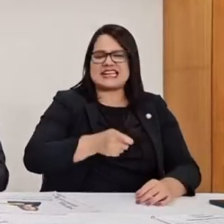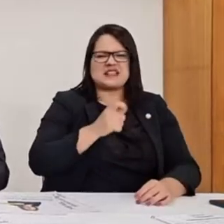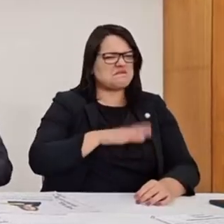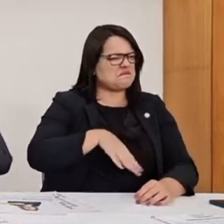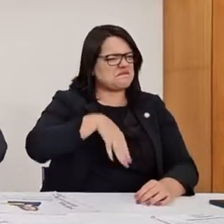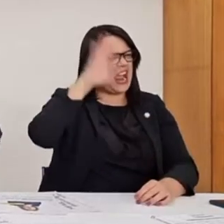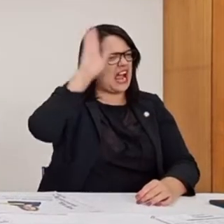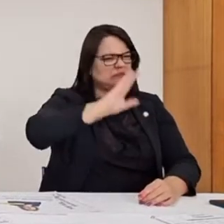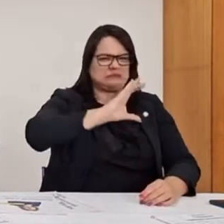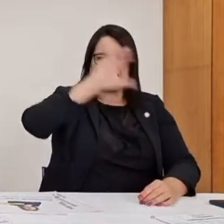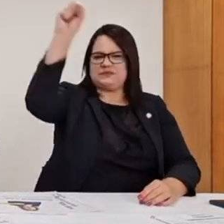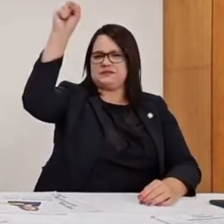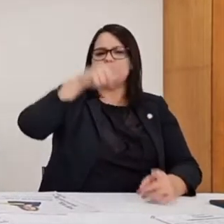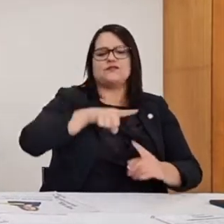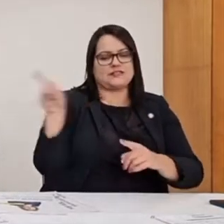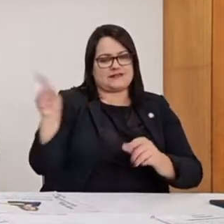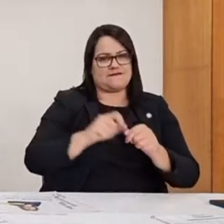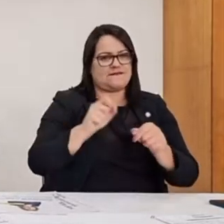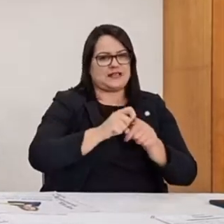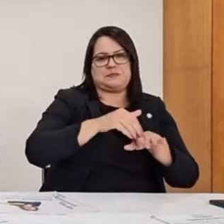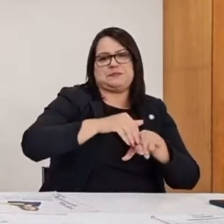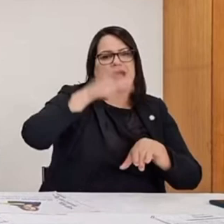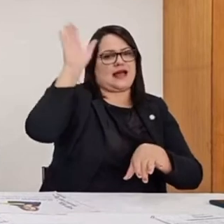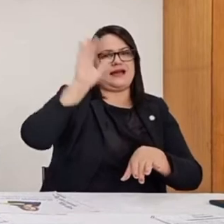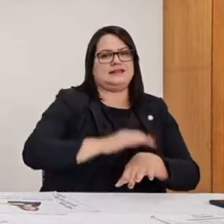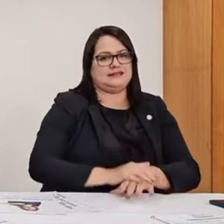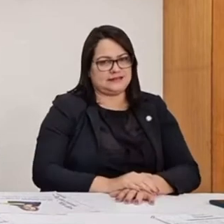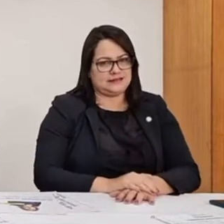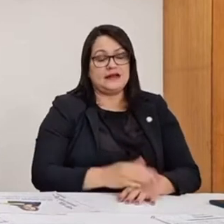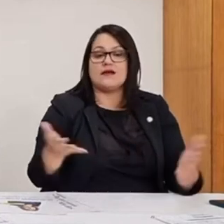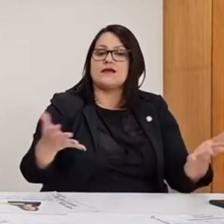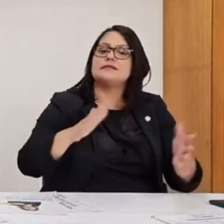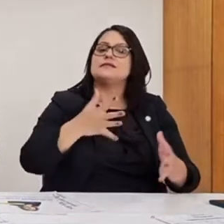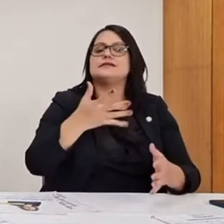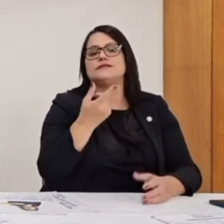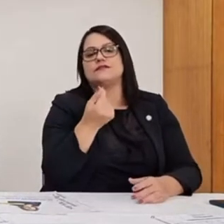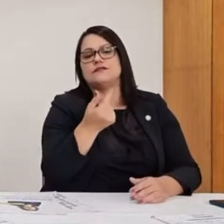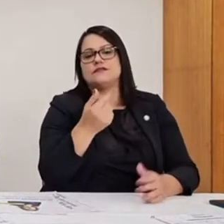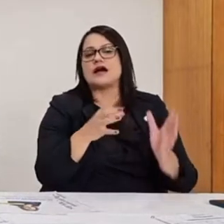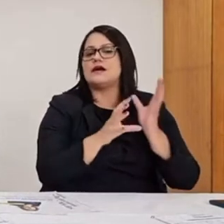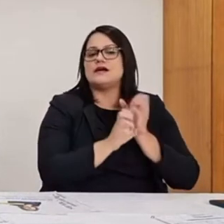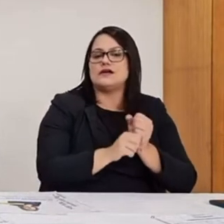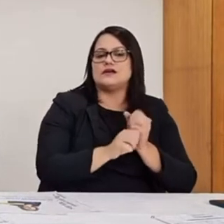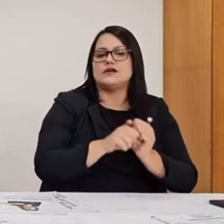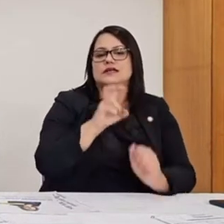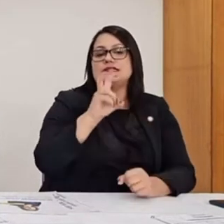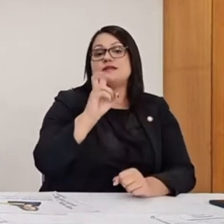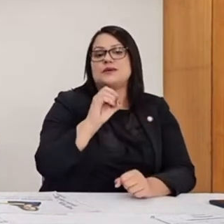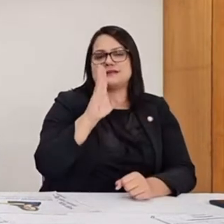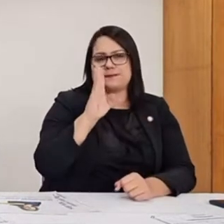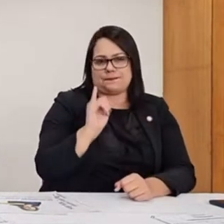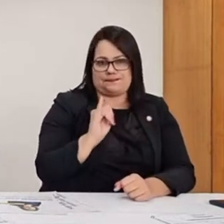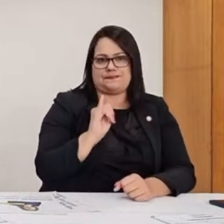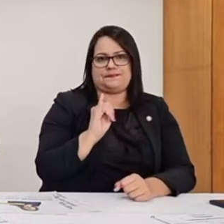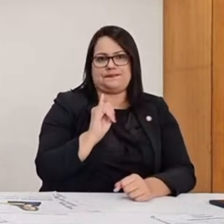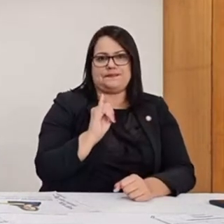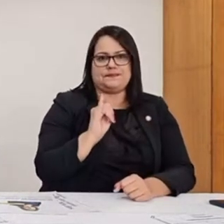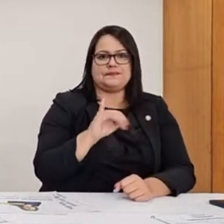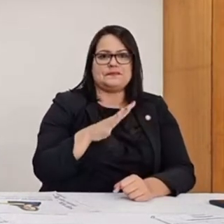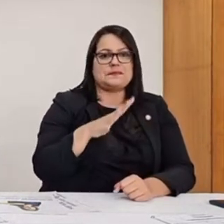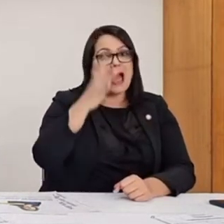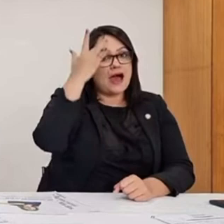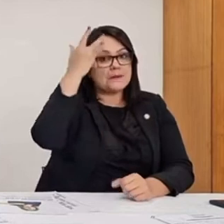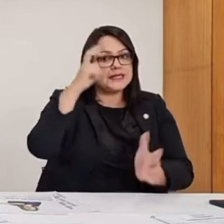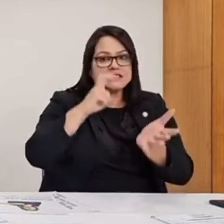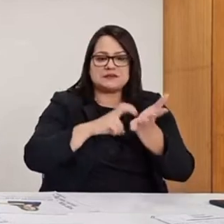leilão já feito pelo seu governo. A gente já está hoje no valor estimado de 50 bi, deve terminar